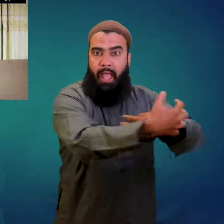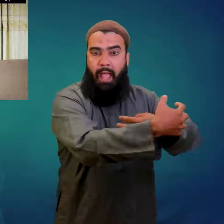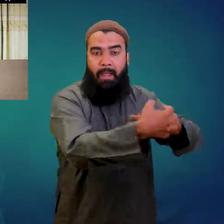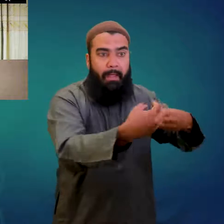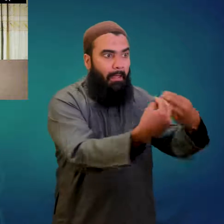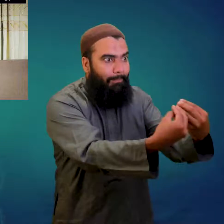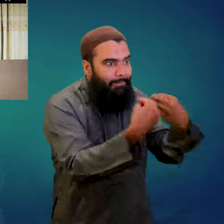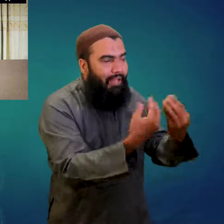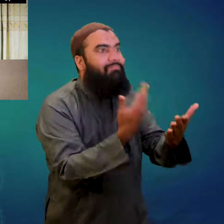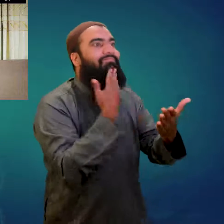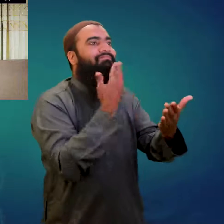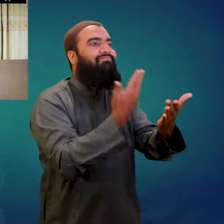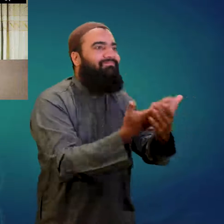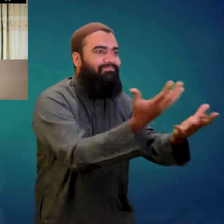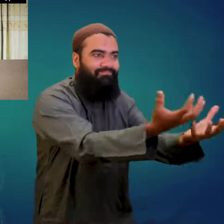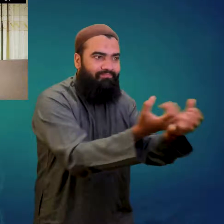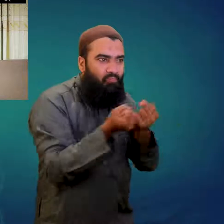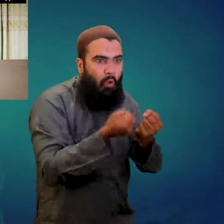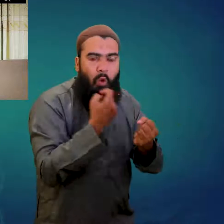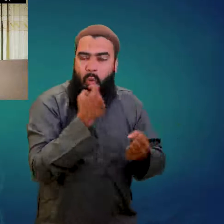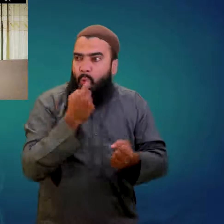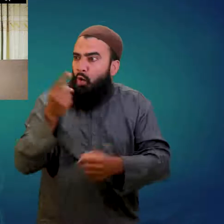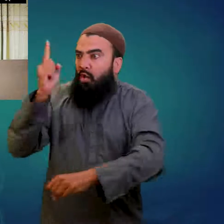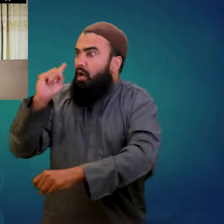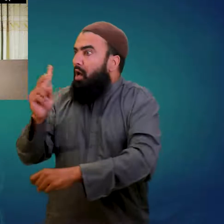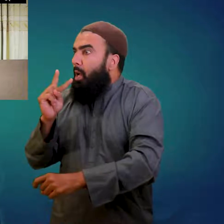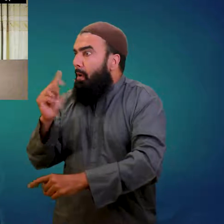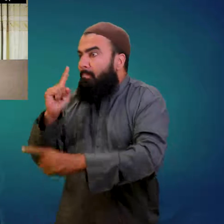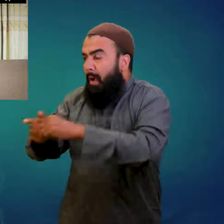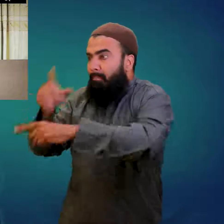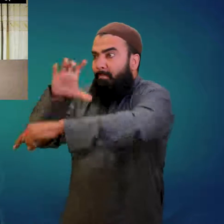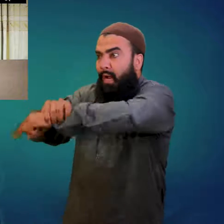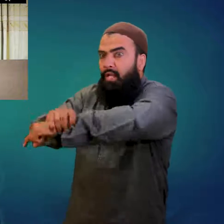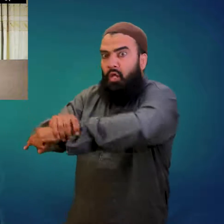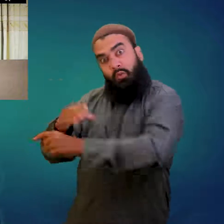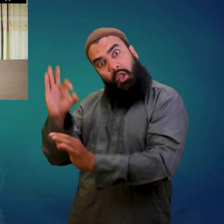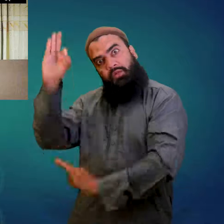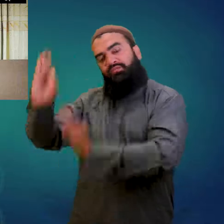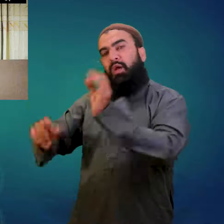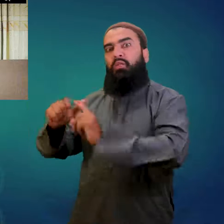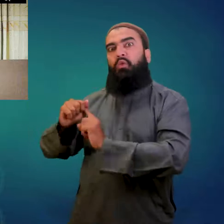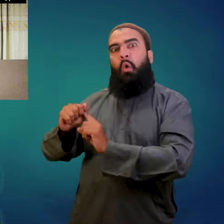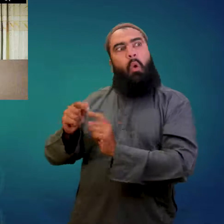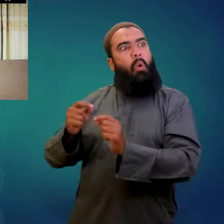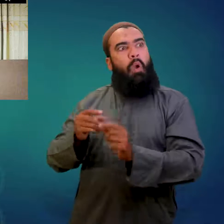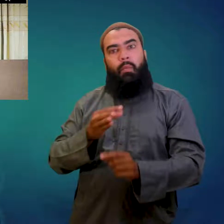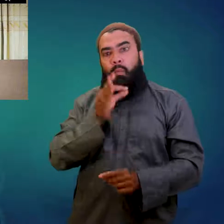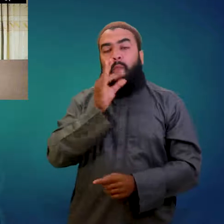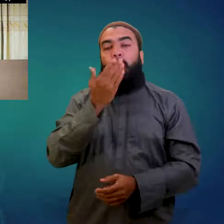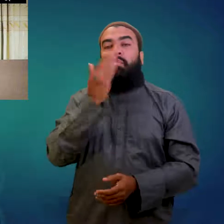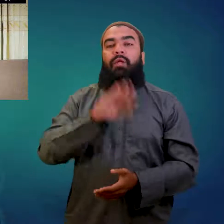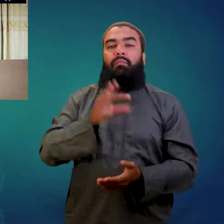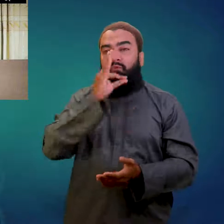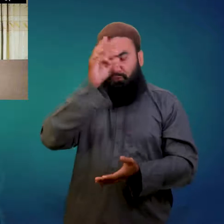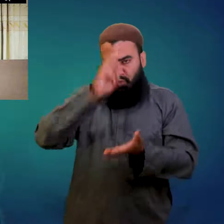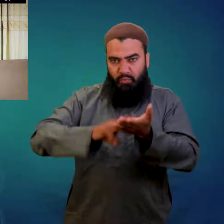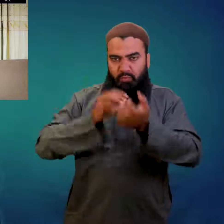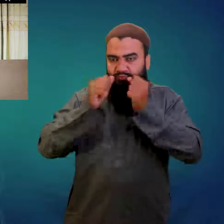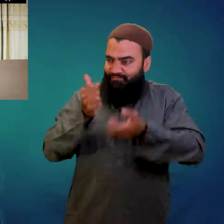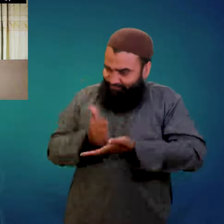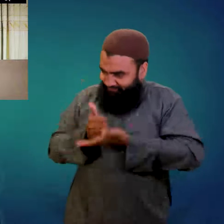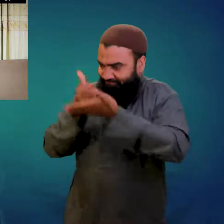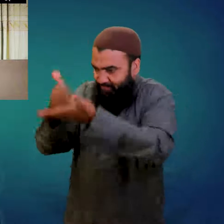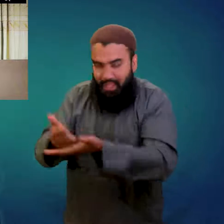لو، اور جس چیز سے تمہیں منع کریں اس چیز سے تم اپنے آپ کو روک لو۔ ایماندار